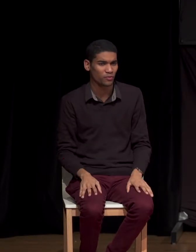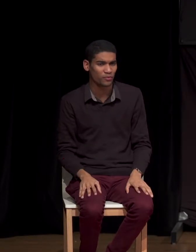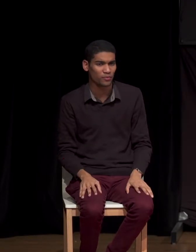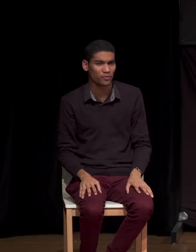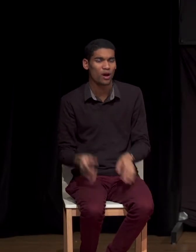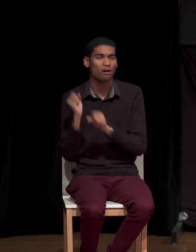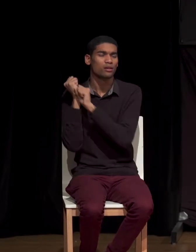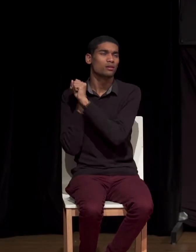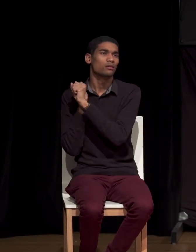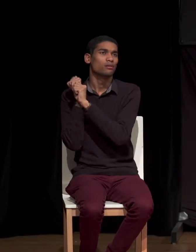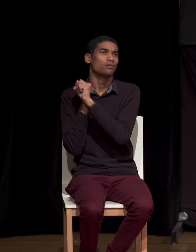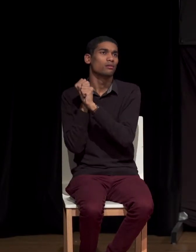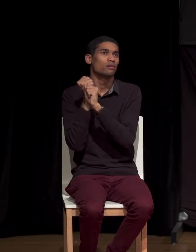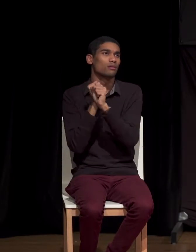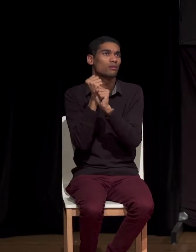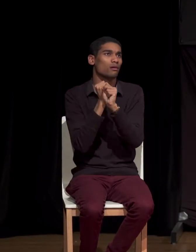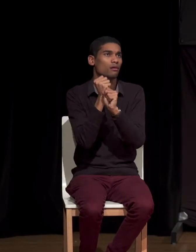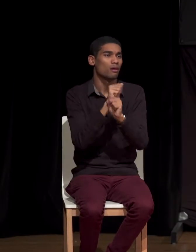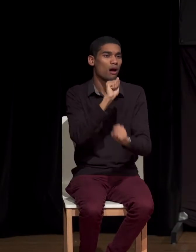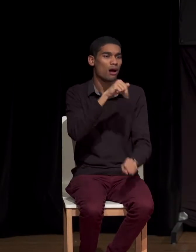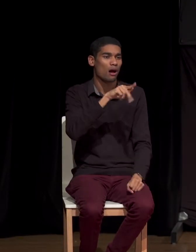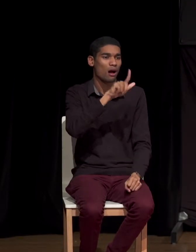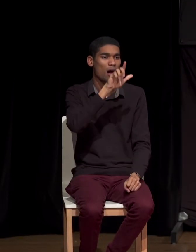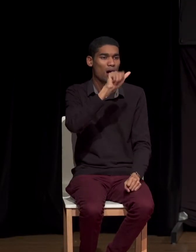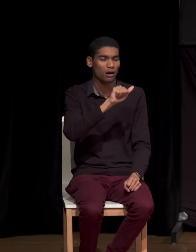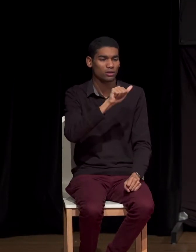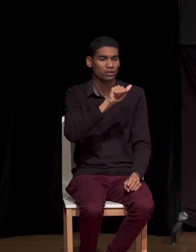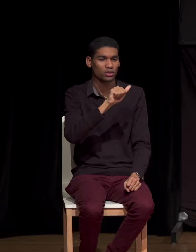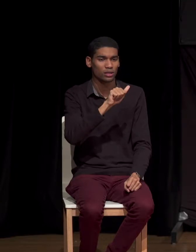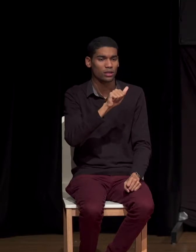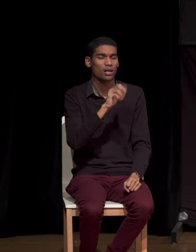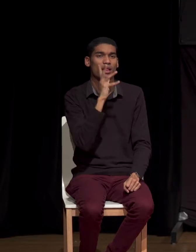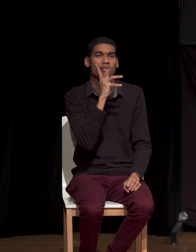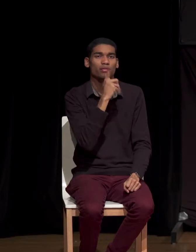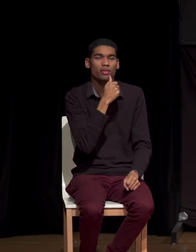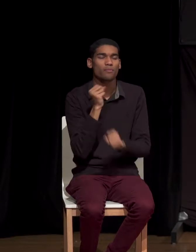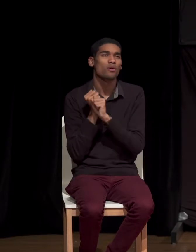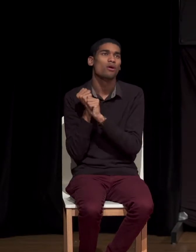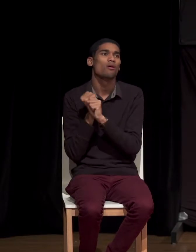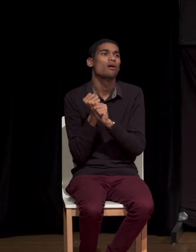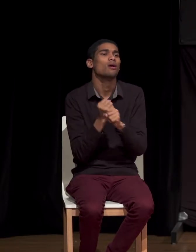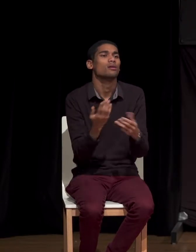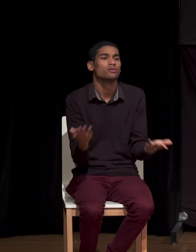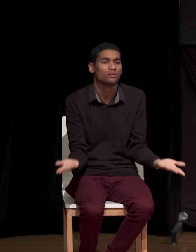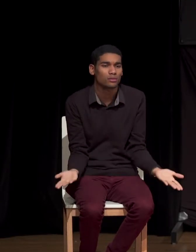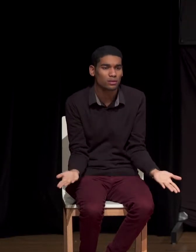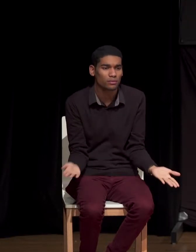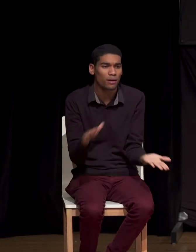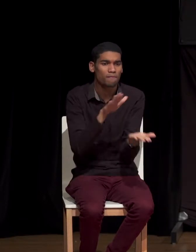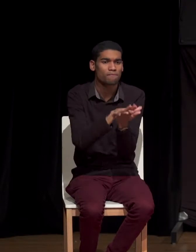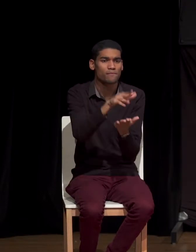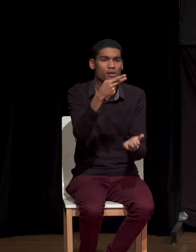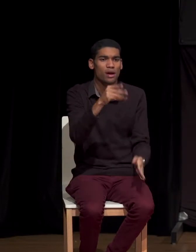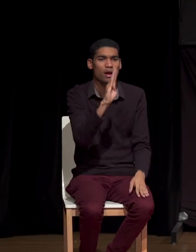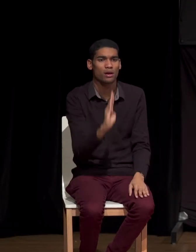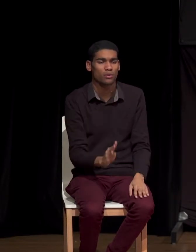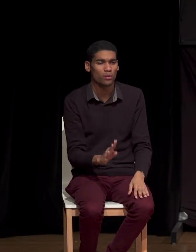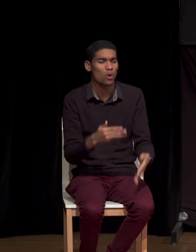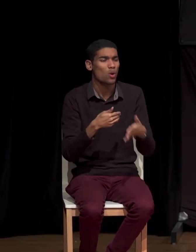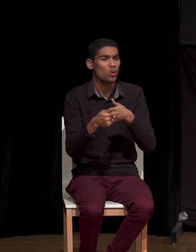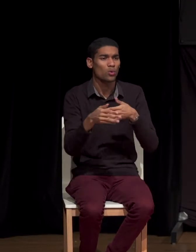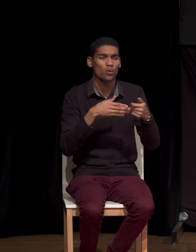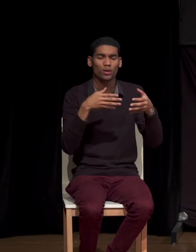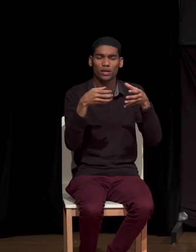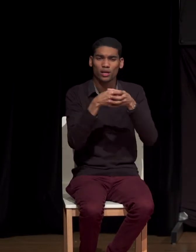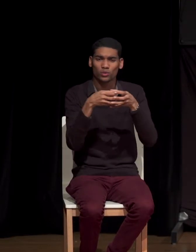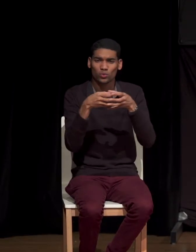Quantos anos demorou para a Angela Davis ser lançada aqui? Qualquer grupo hoje que se proponha a